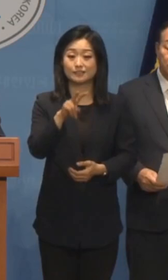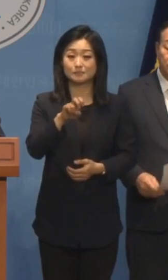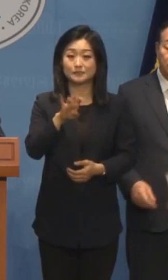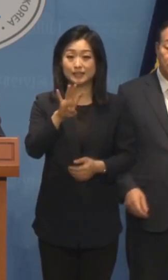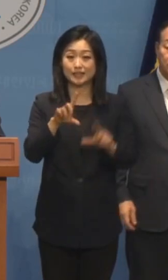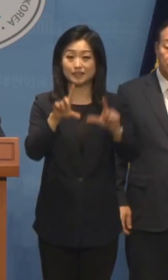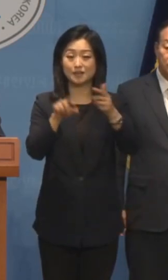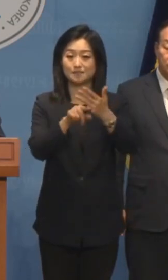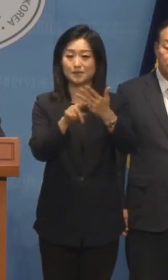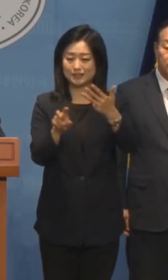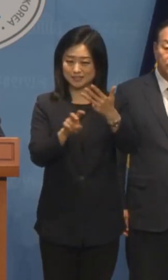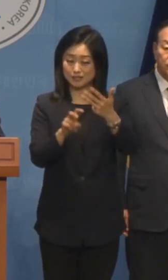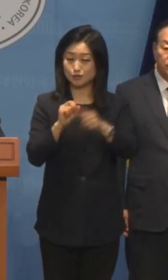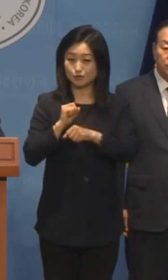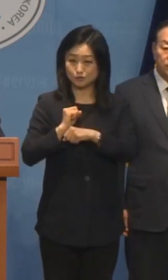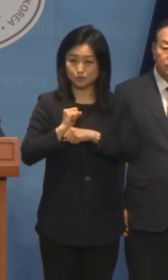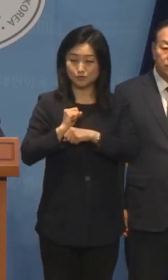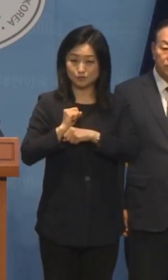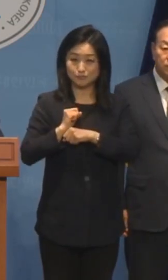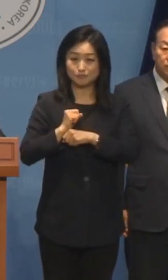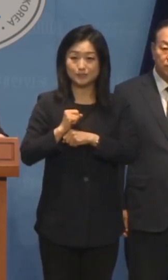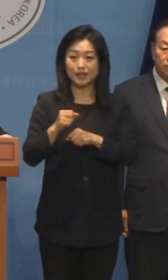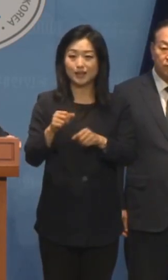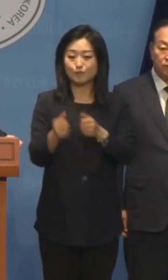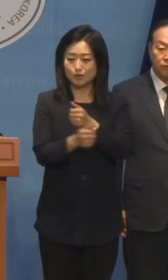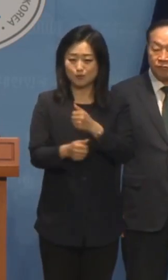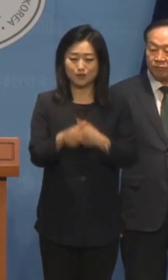2024년 8월 20일 국민의힘 국방위원 1동.